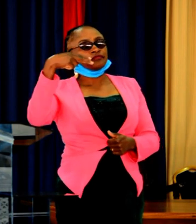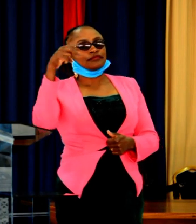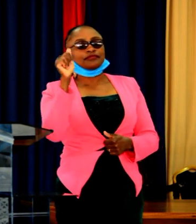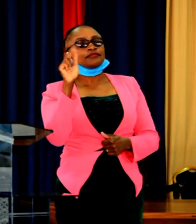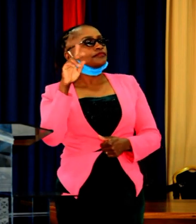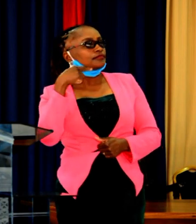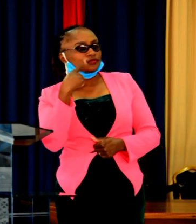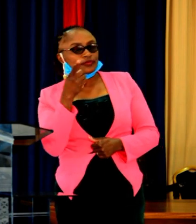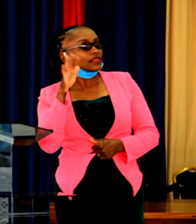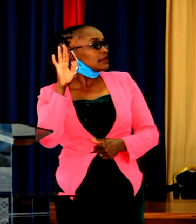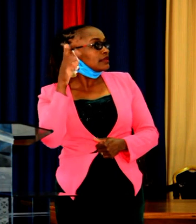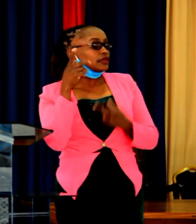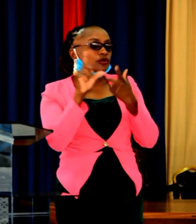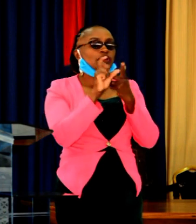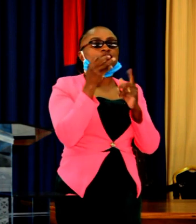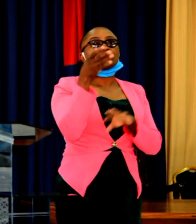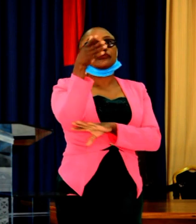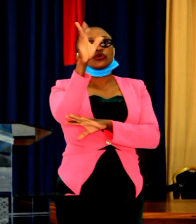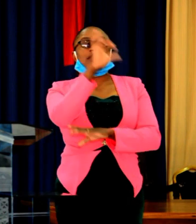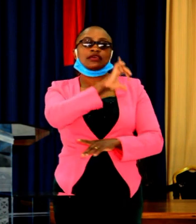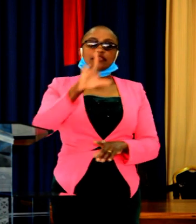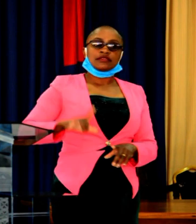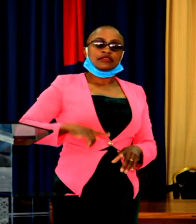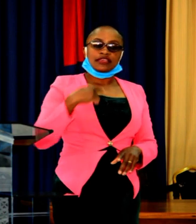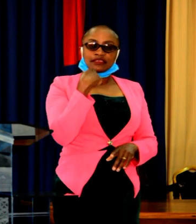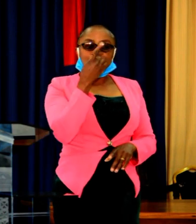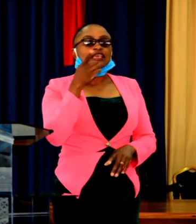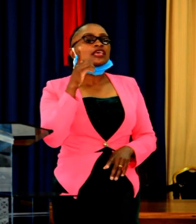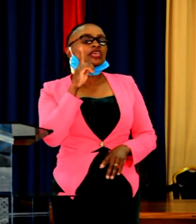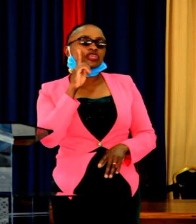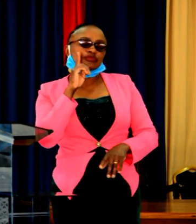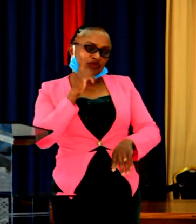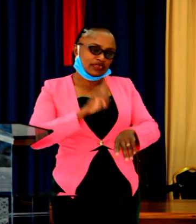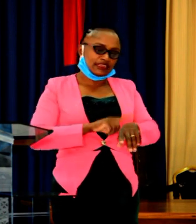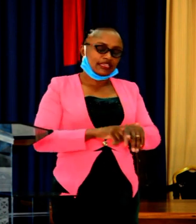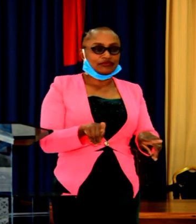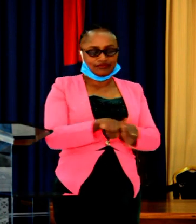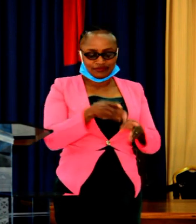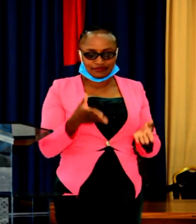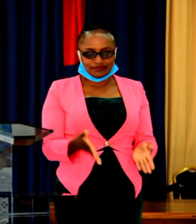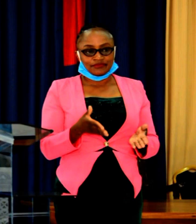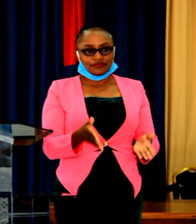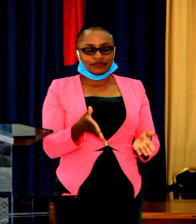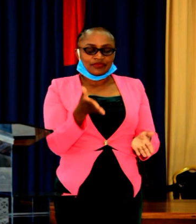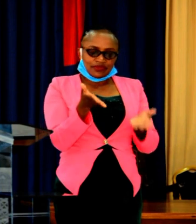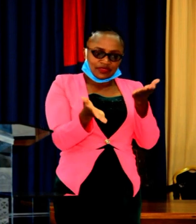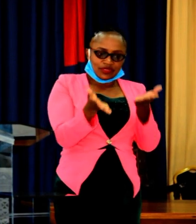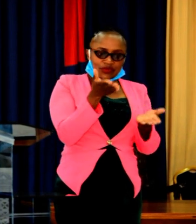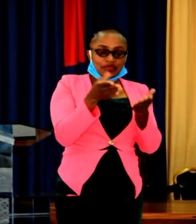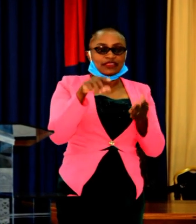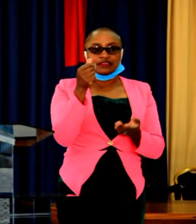lisikieni neno la Bwana. Bwana asema hivi. Kesho panapo saa hii, kipimo cha unga